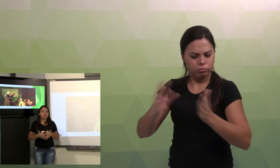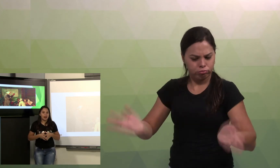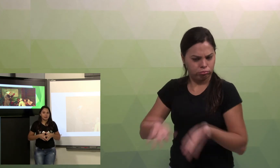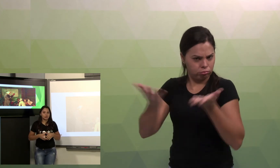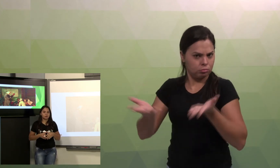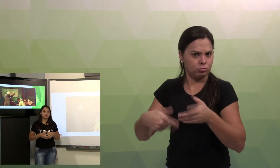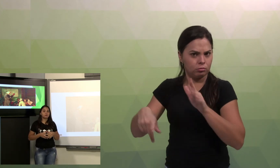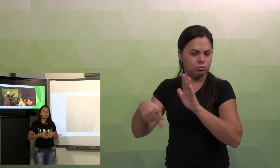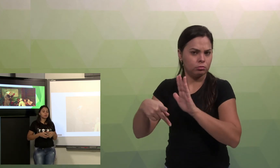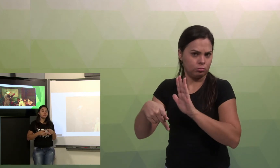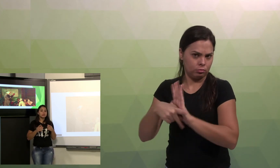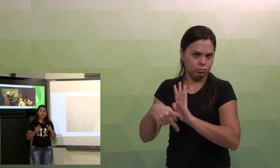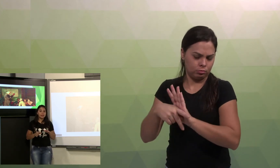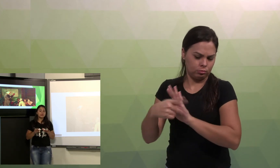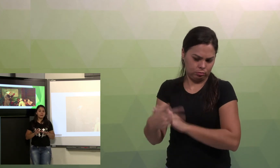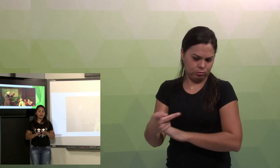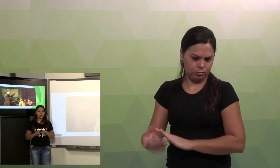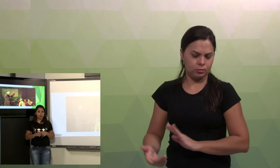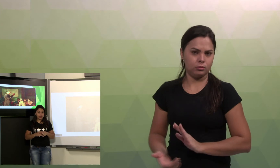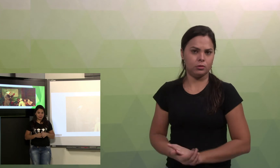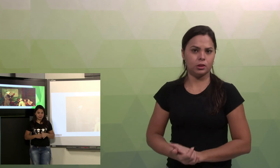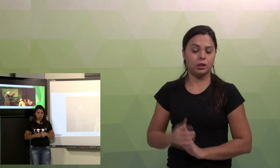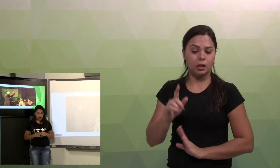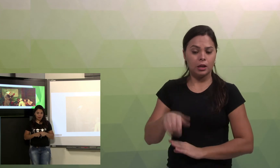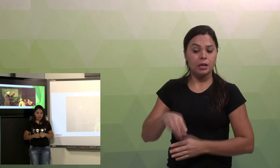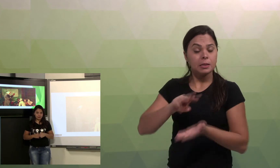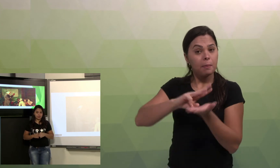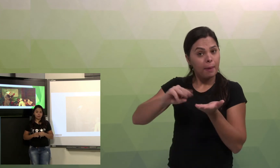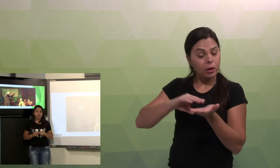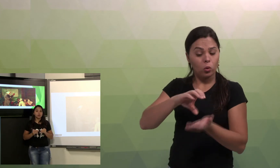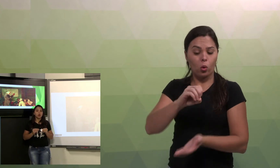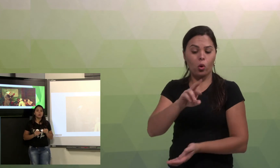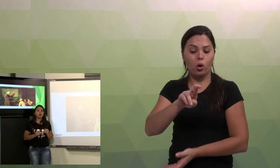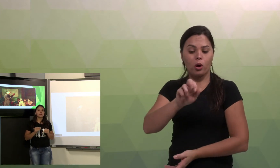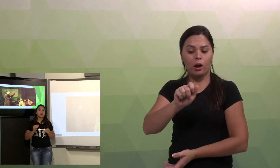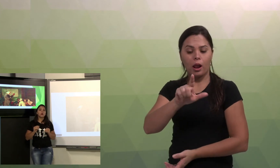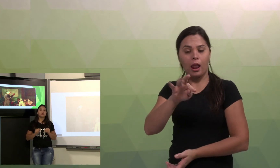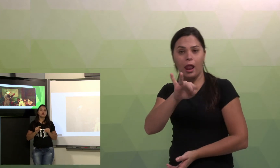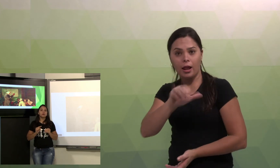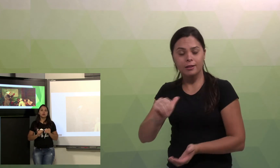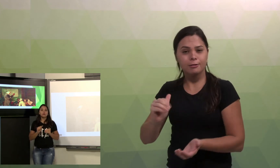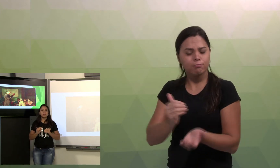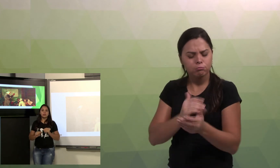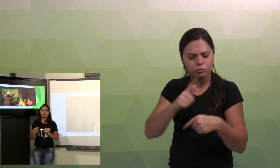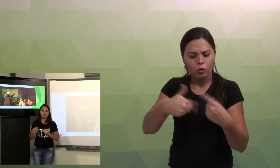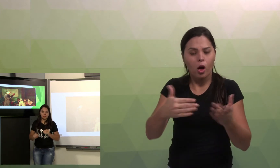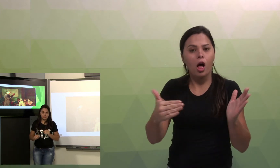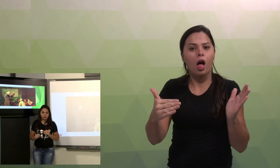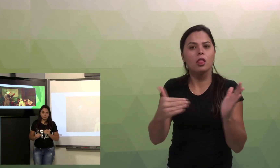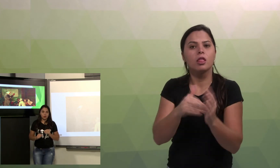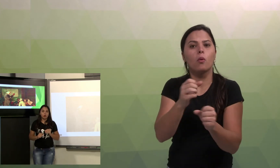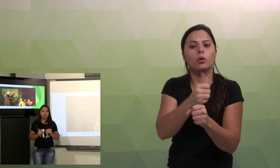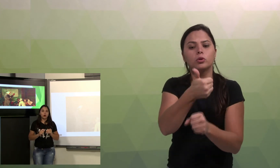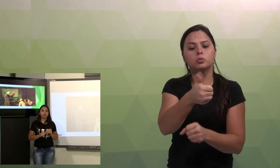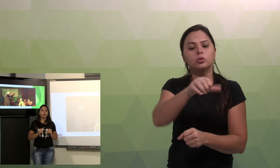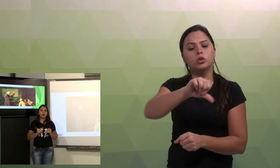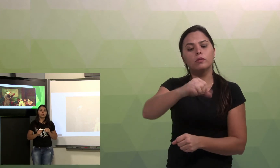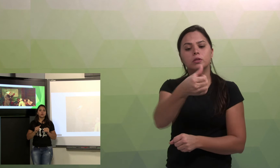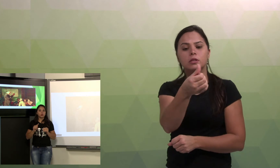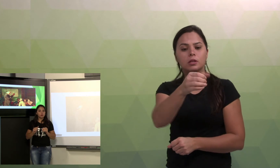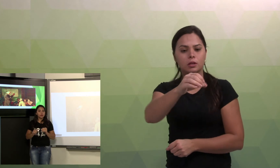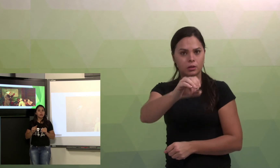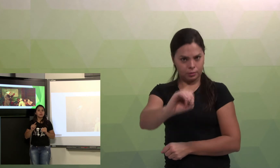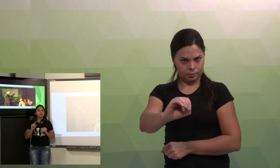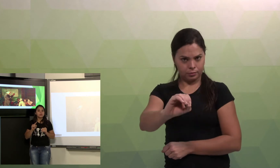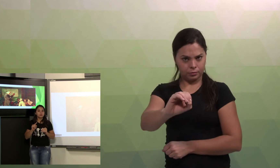sua identidade. Esse método oralista dominou até o ano de 1960, quando